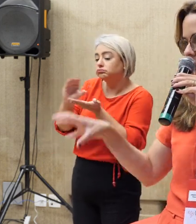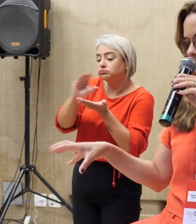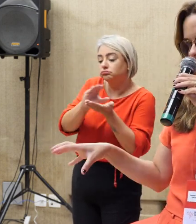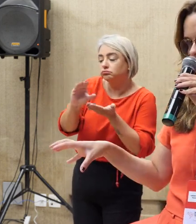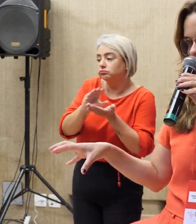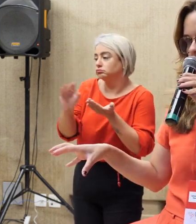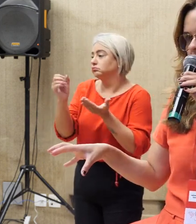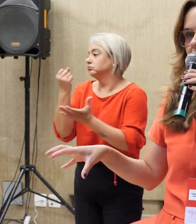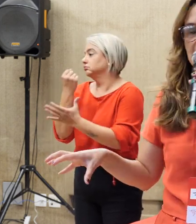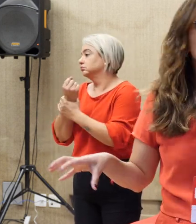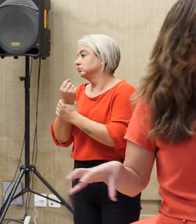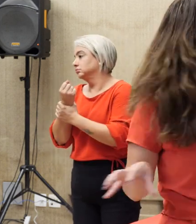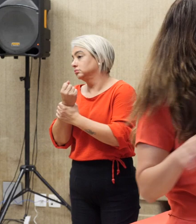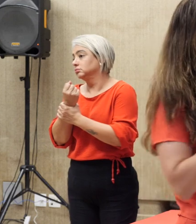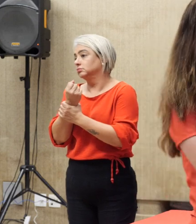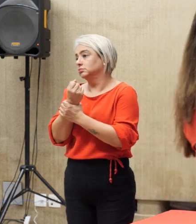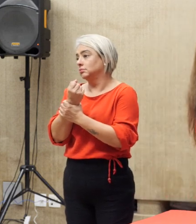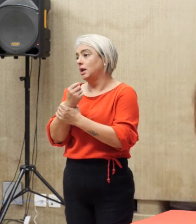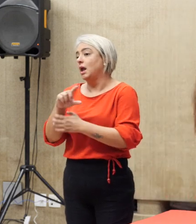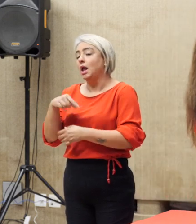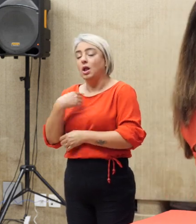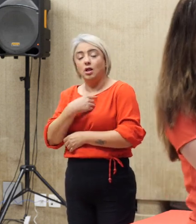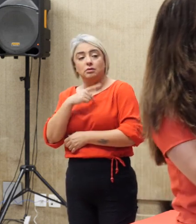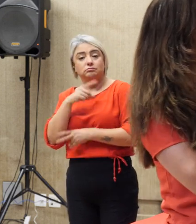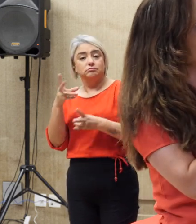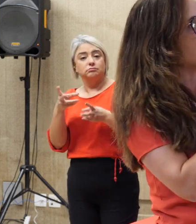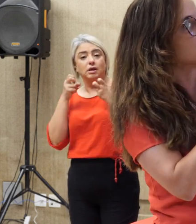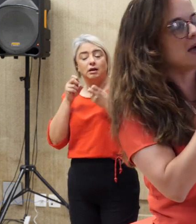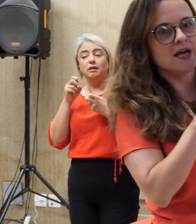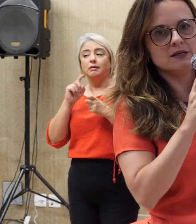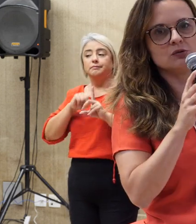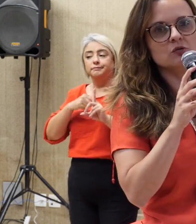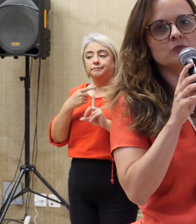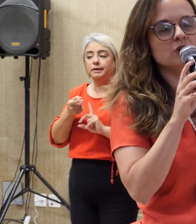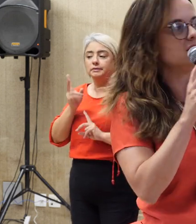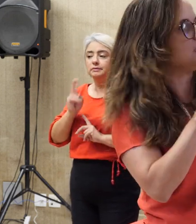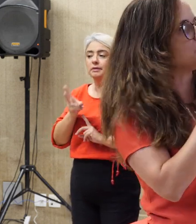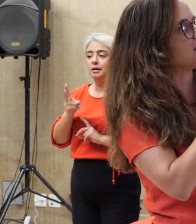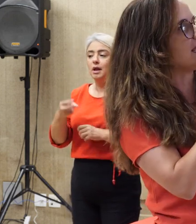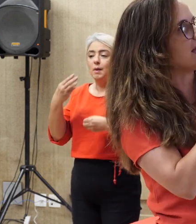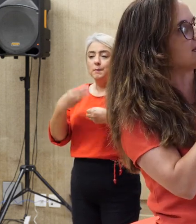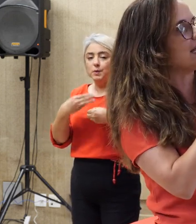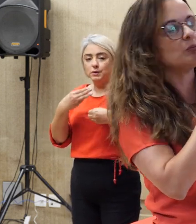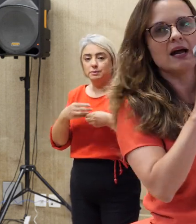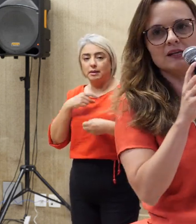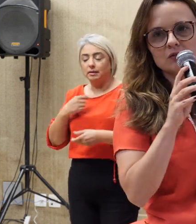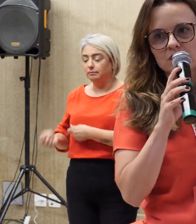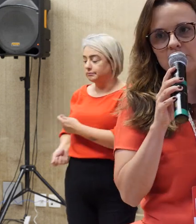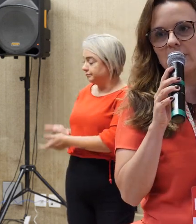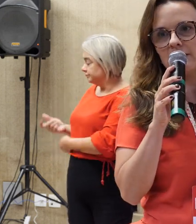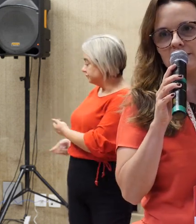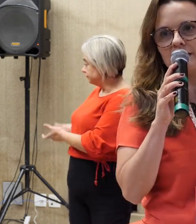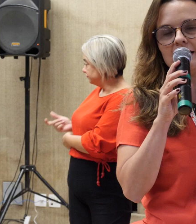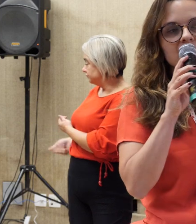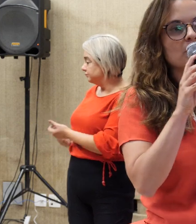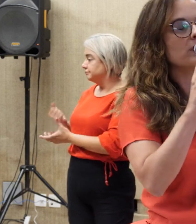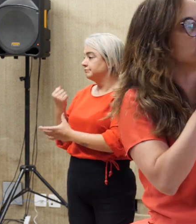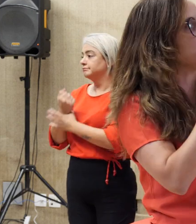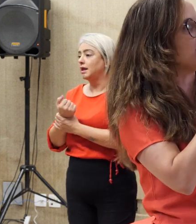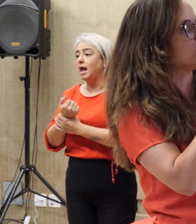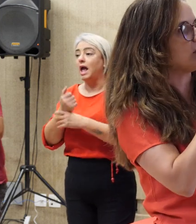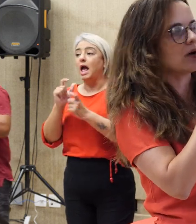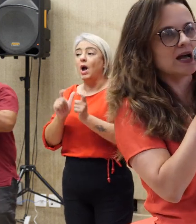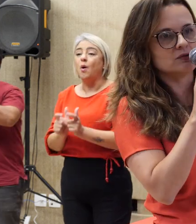investir em segurança. E a gente tem visto que cada vez mais os municípios têm gastado mais com segurança, eles